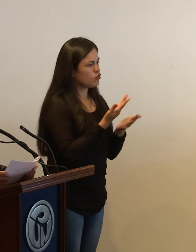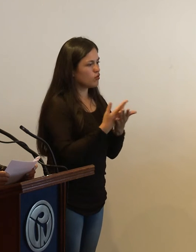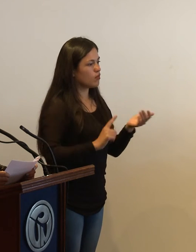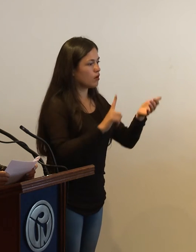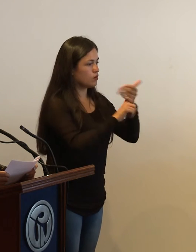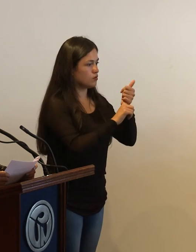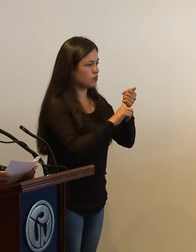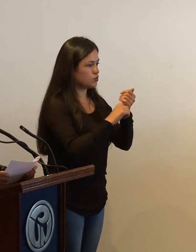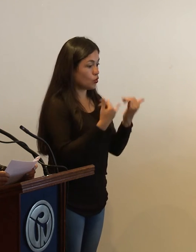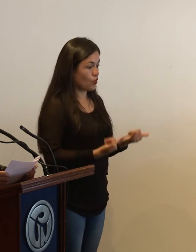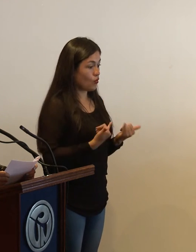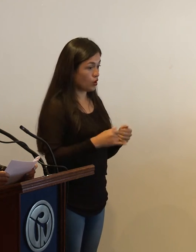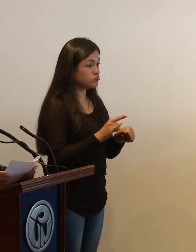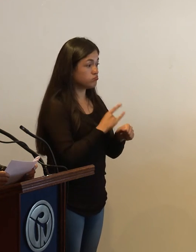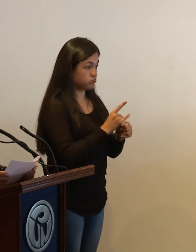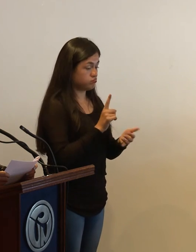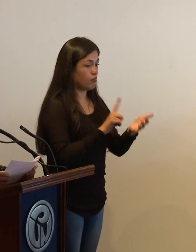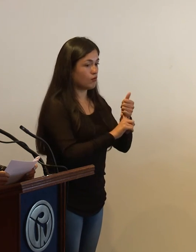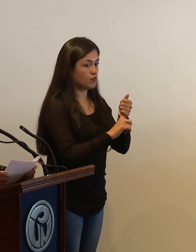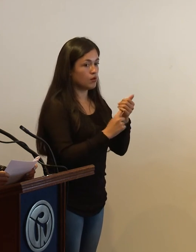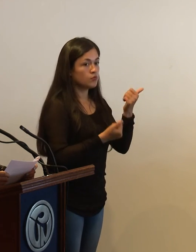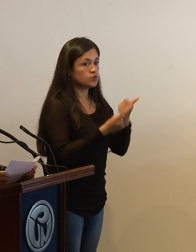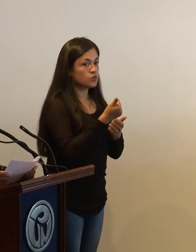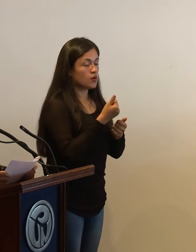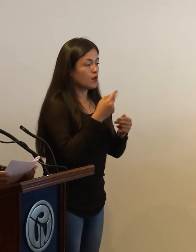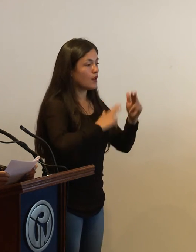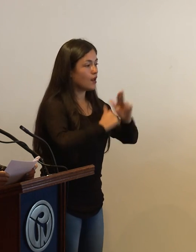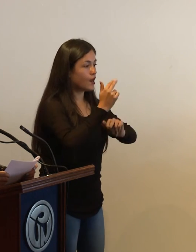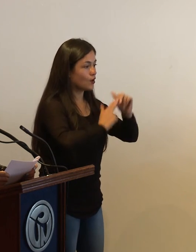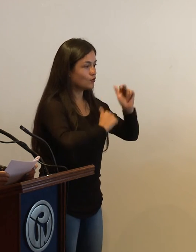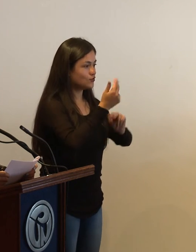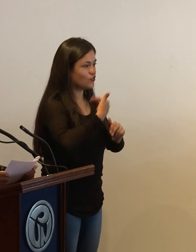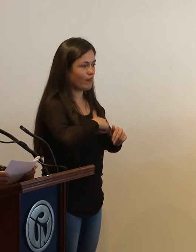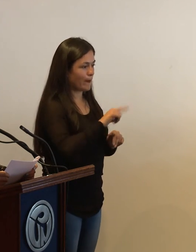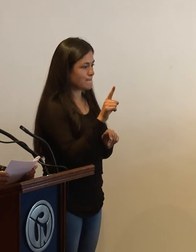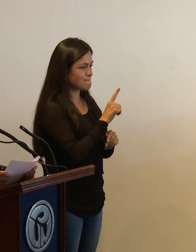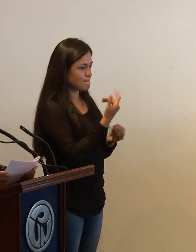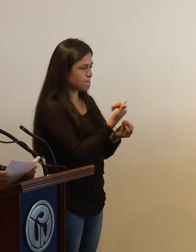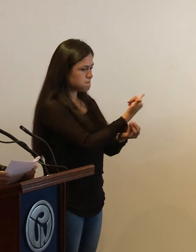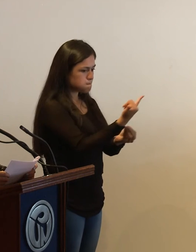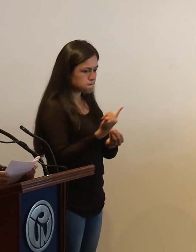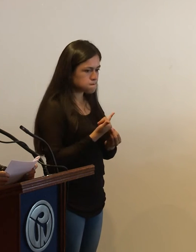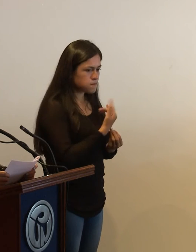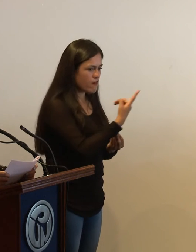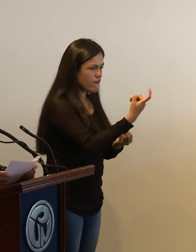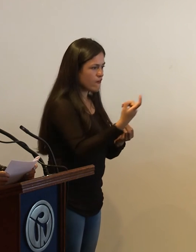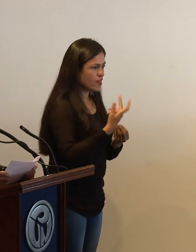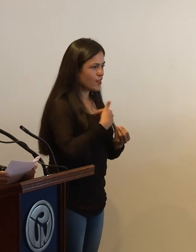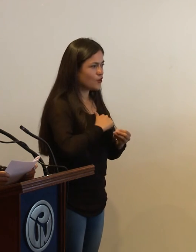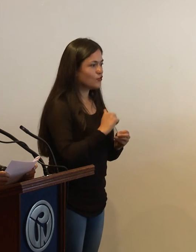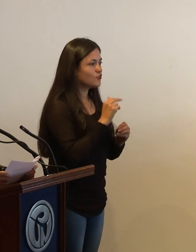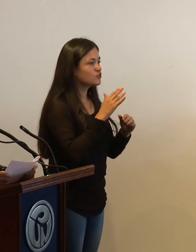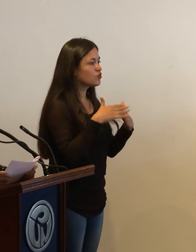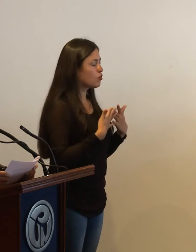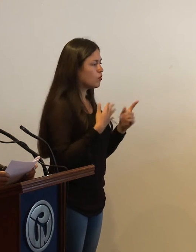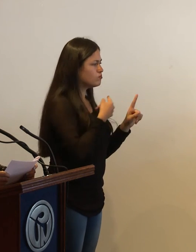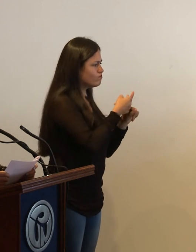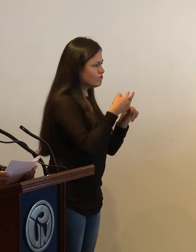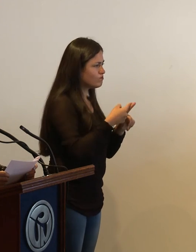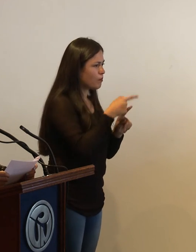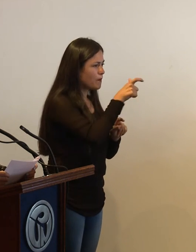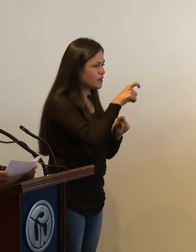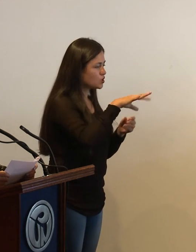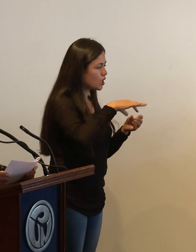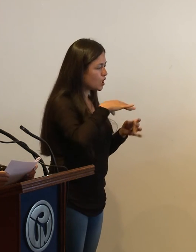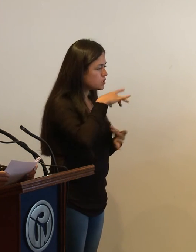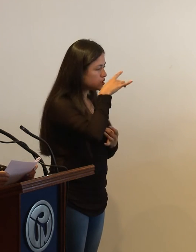encontramos hasta el día de hoy en la construcción de ese no lugar de la existencia, en la negación de unos seres sobre